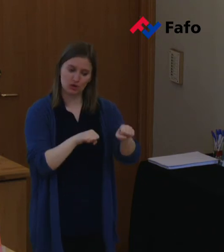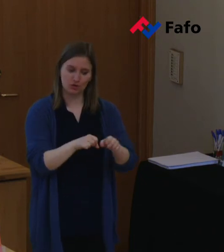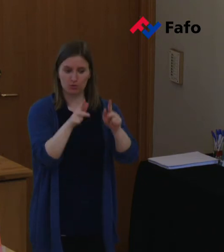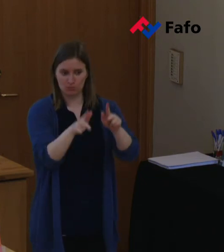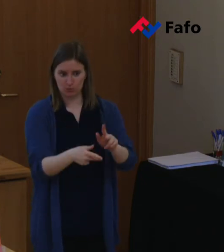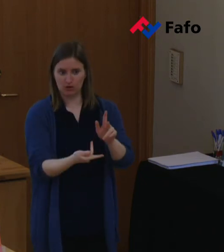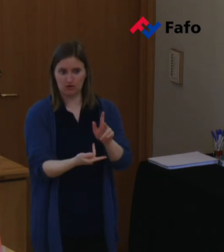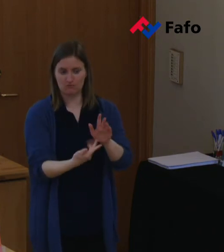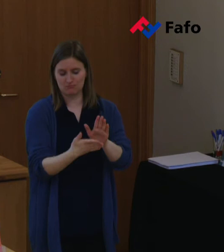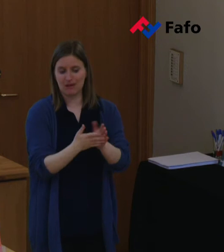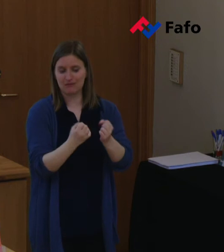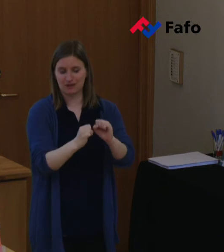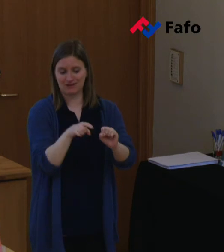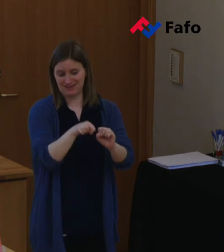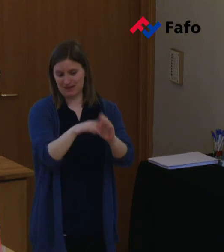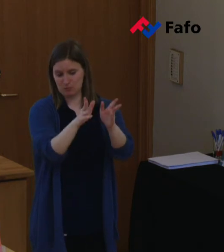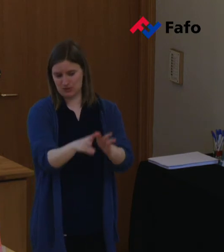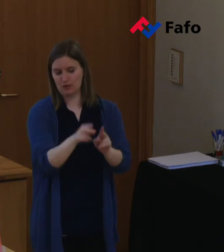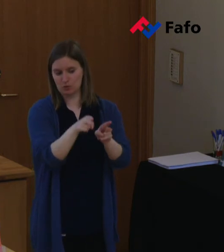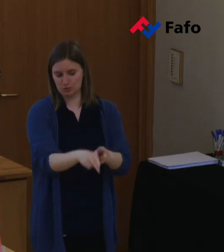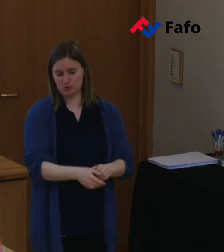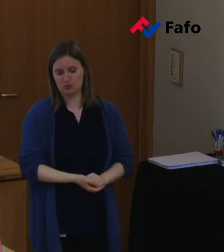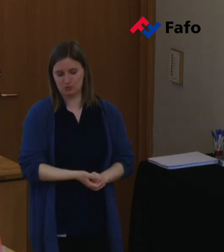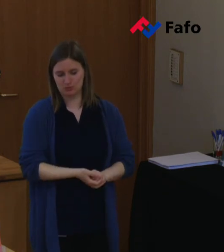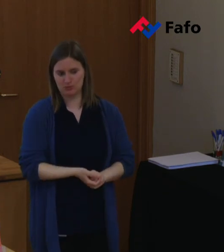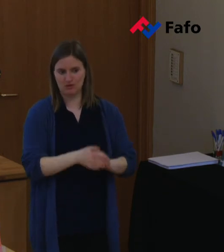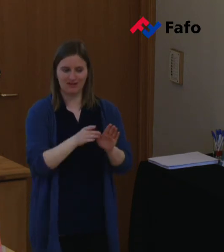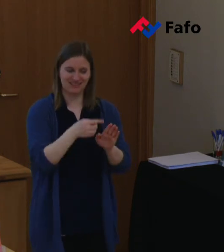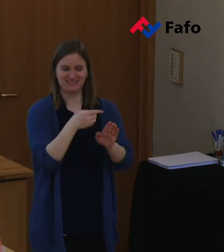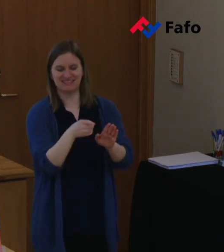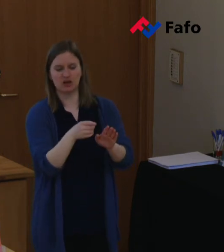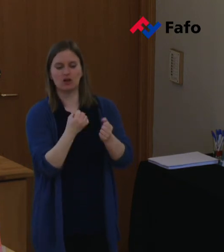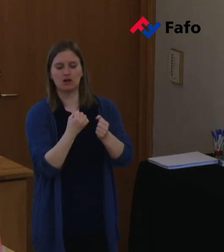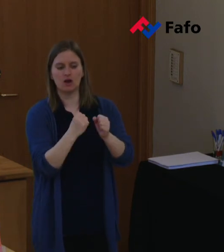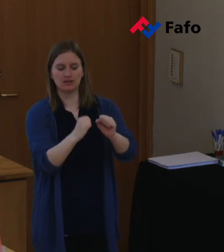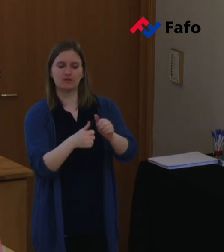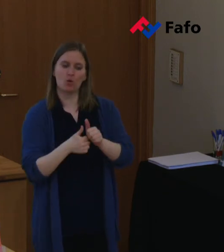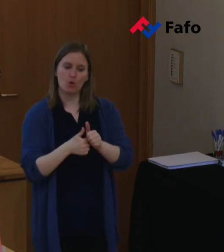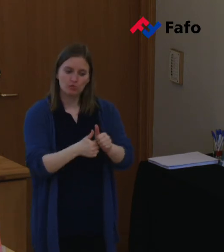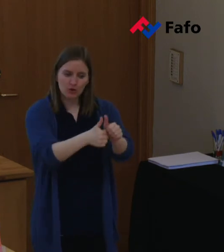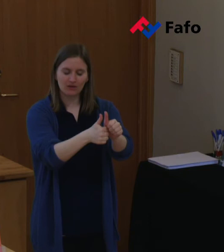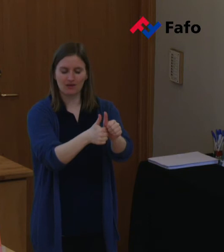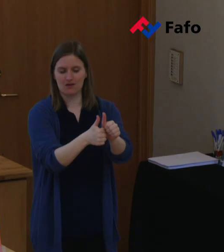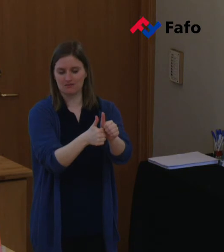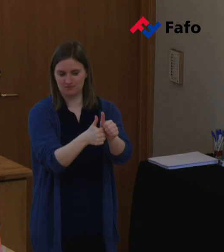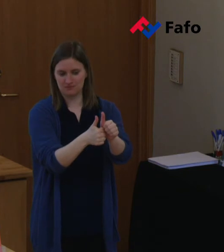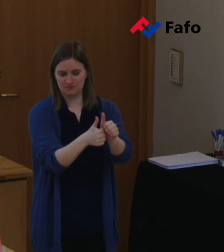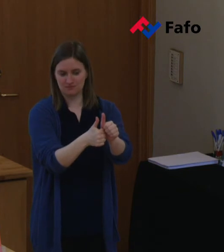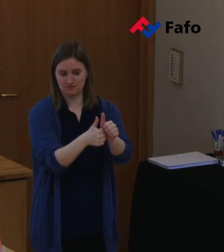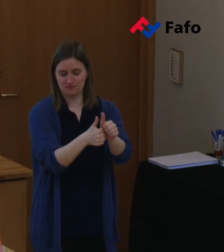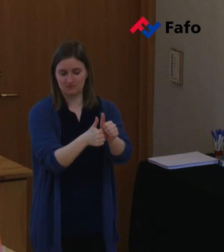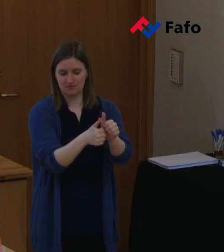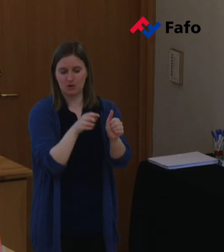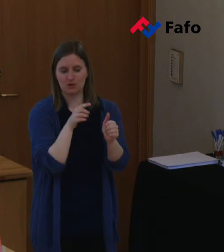brukermedvirkning også i denne modellen. Riktig nok de aktivt og oppsøkende, og det nettopp også